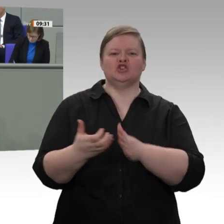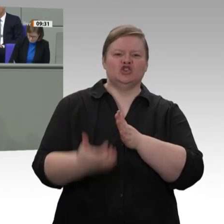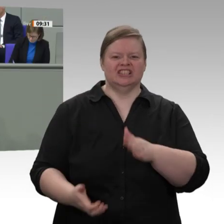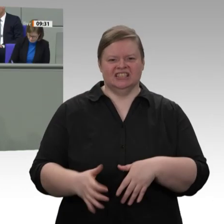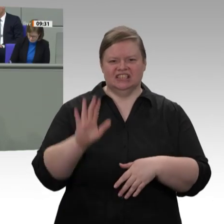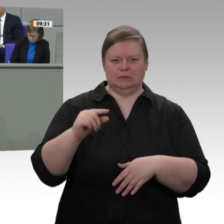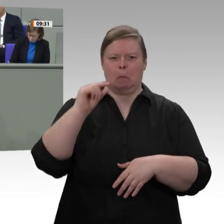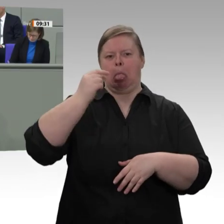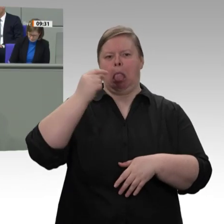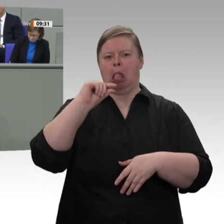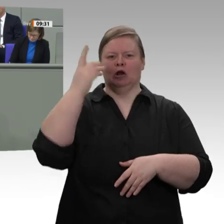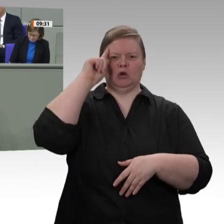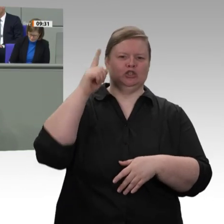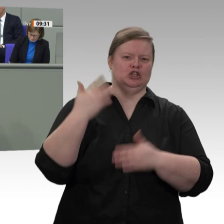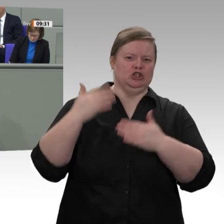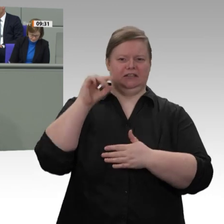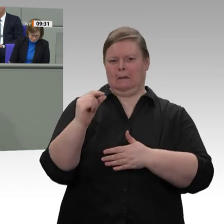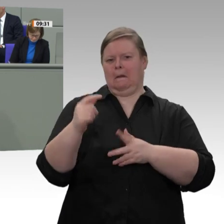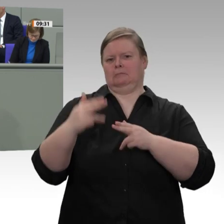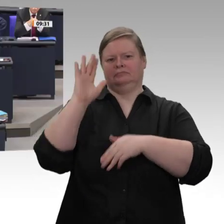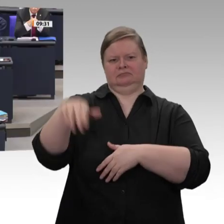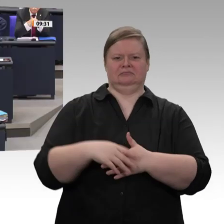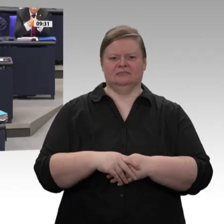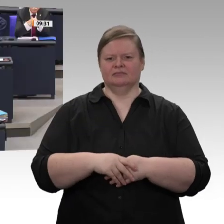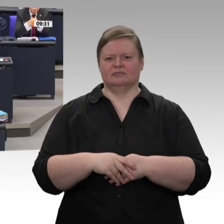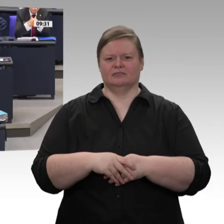hätten eine Rede halten müssen und sich entschuldigen müssen.